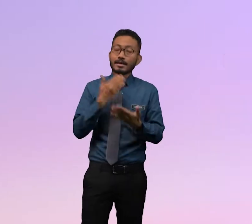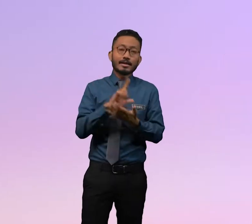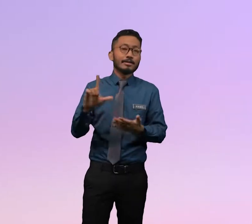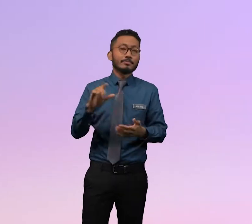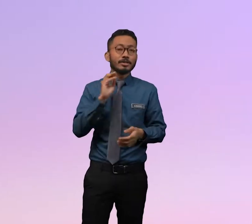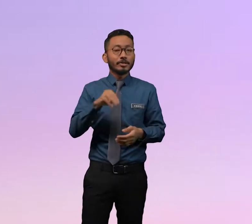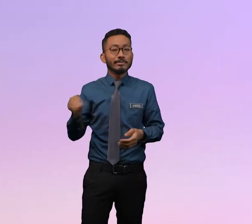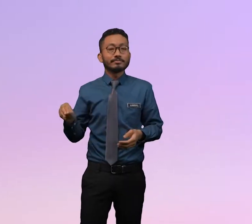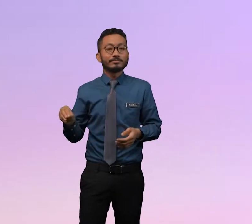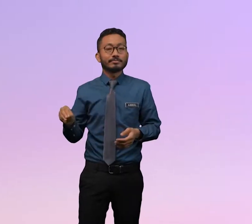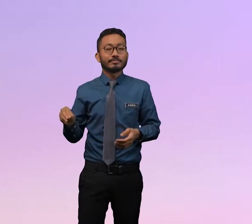Baiklah, mulai-mulai.